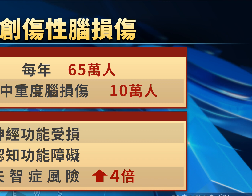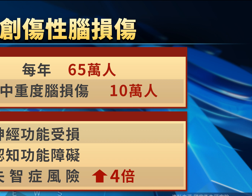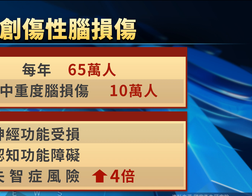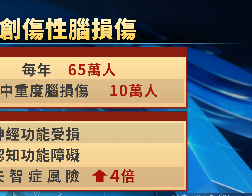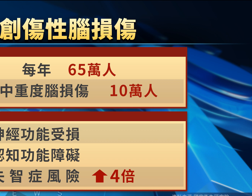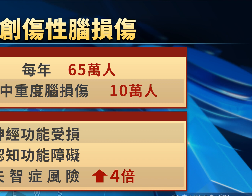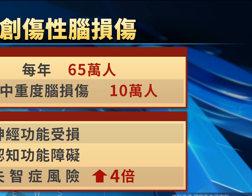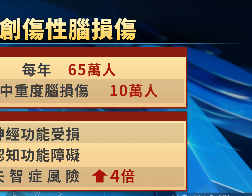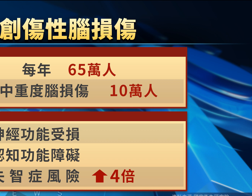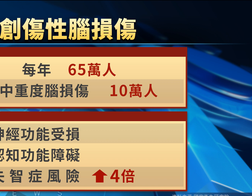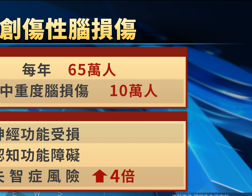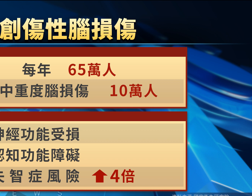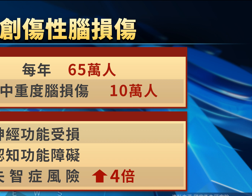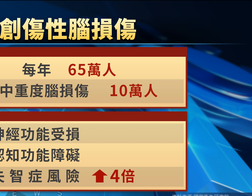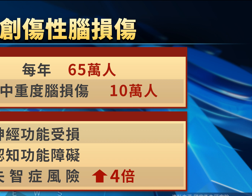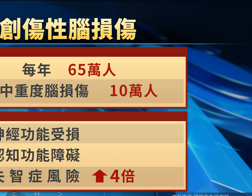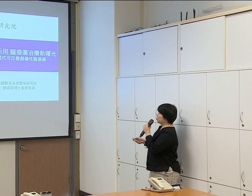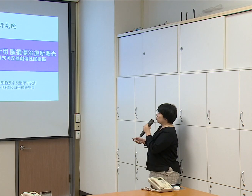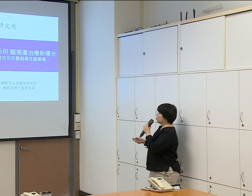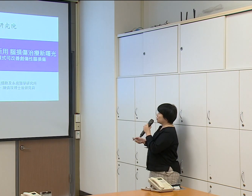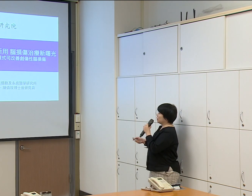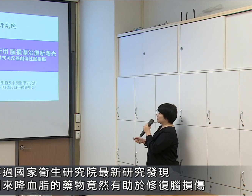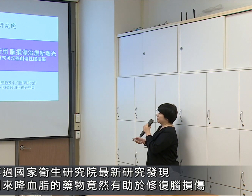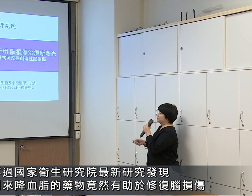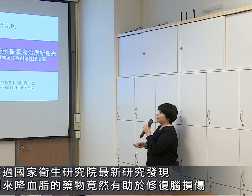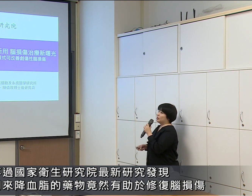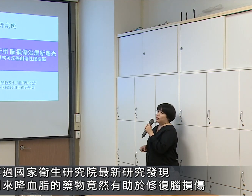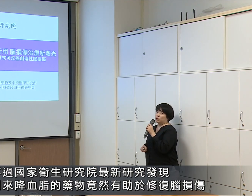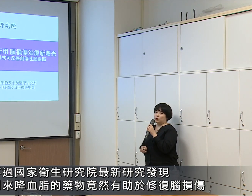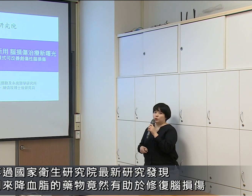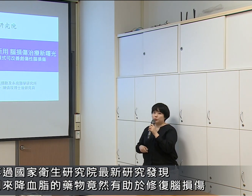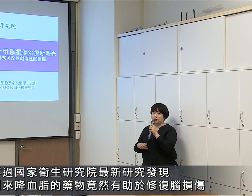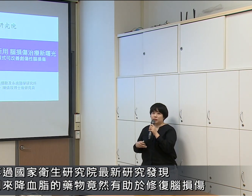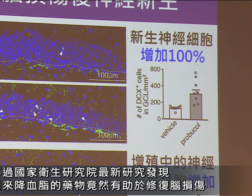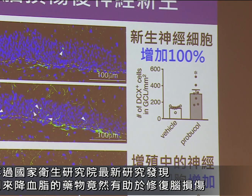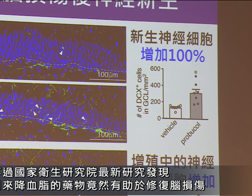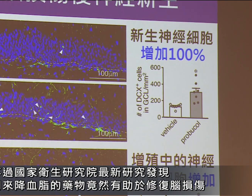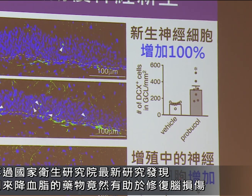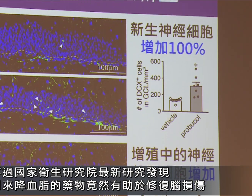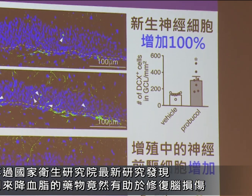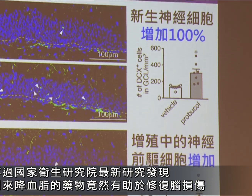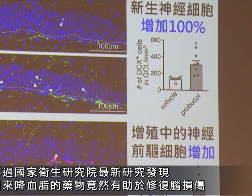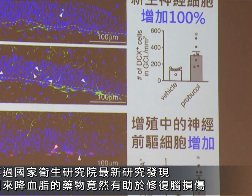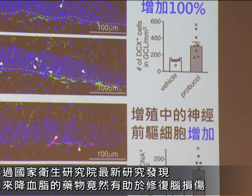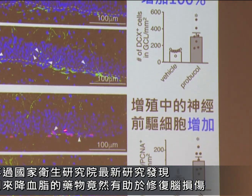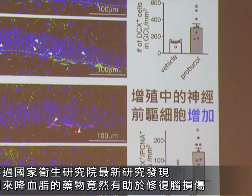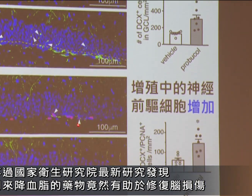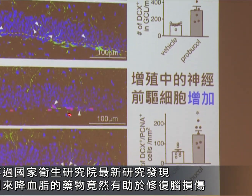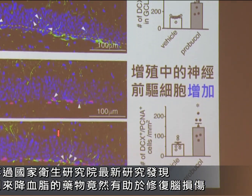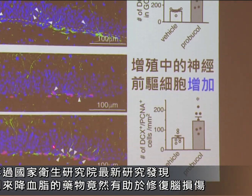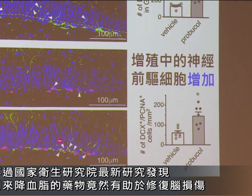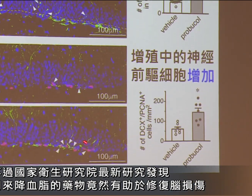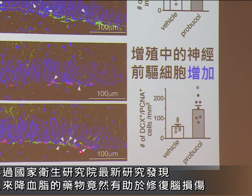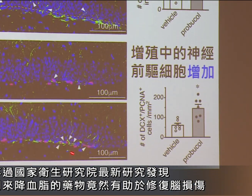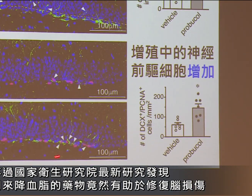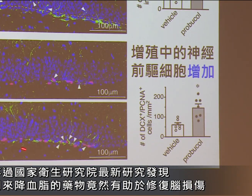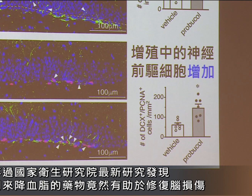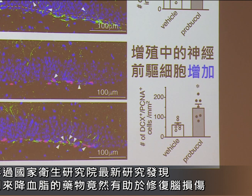4倍以上，目前仍无药可医。不过，国家卫生研究院最新研究发现，用来降血脂的药物竟然有助于修复脑损